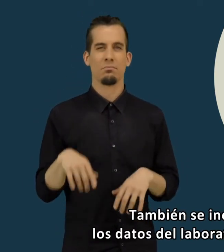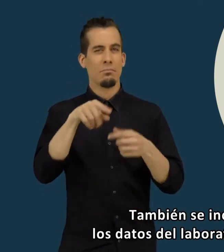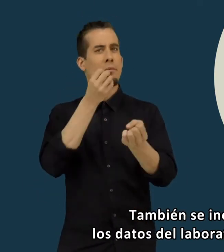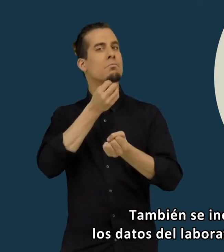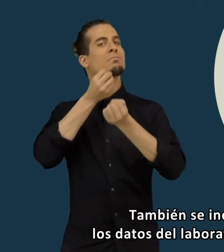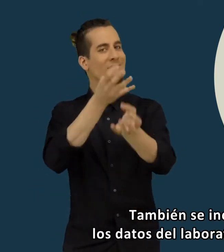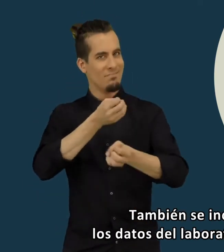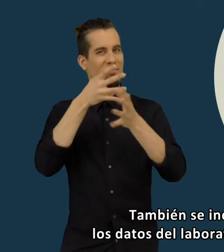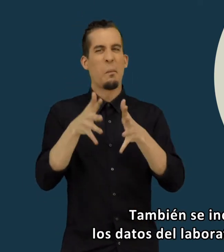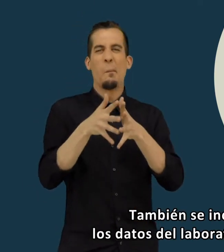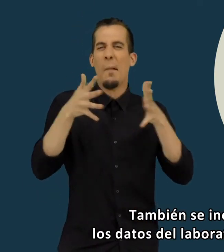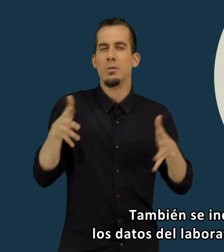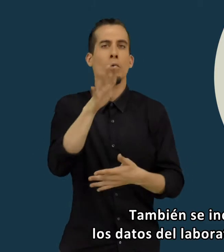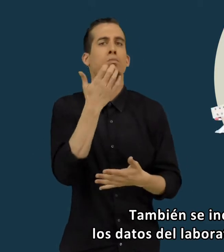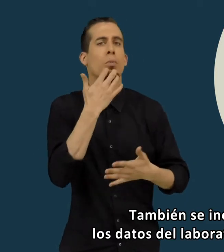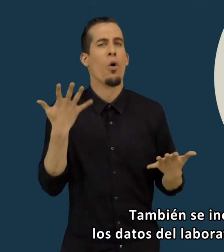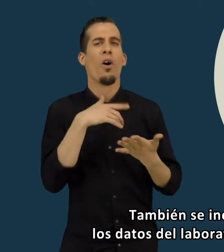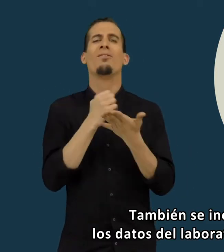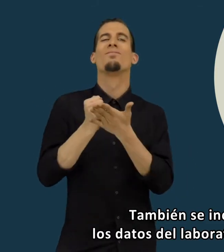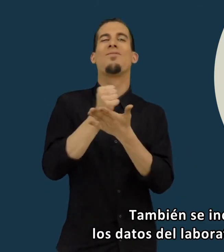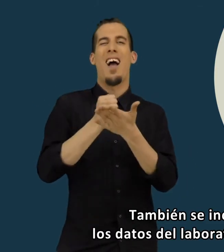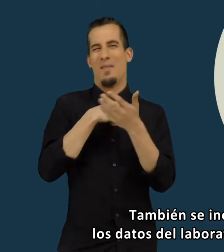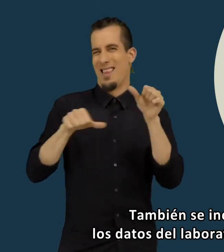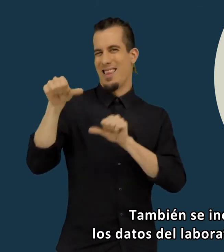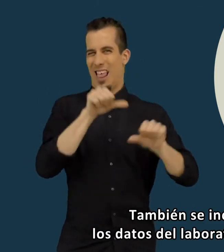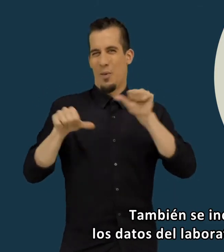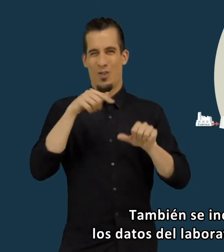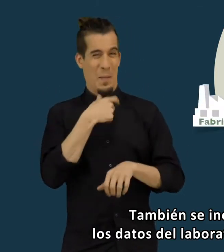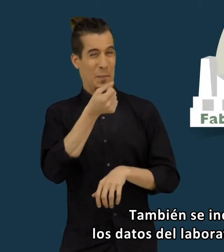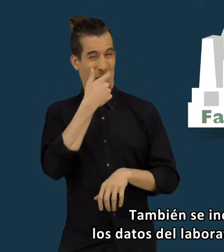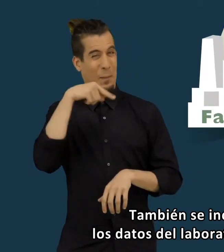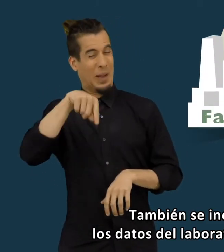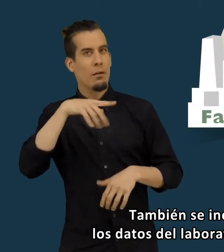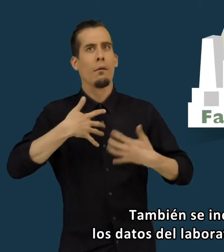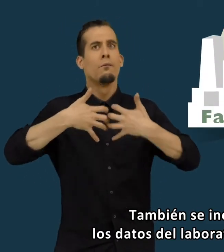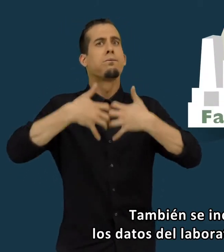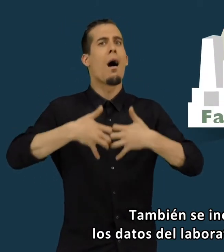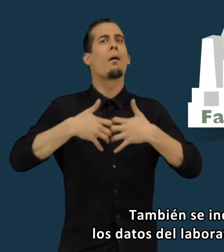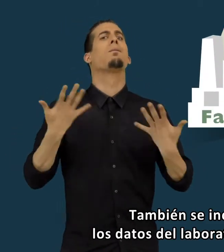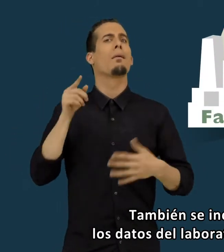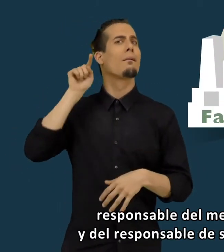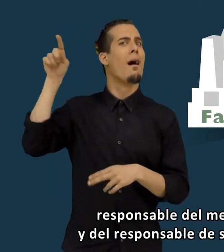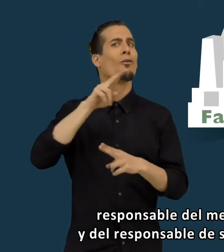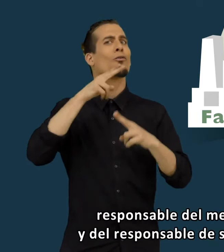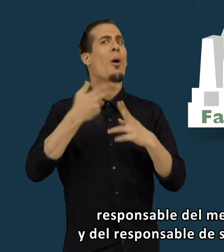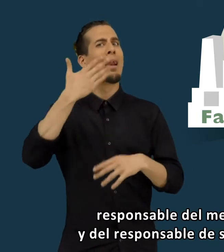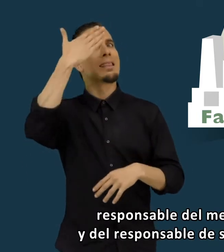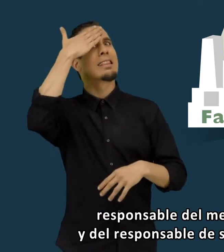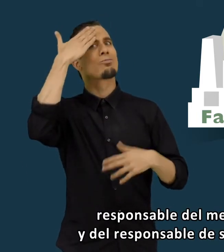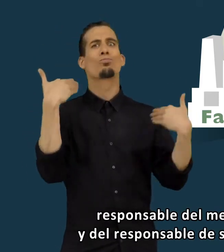También se incluyen los datos del laboratorio titular responsable del medicamento y del responsable de